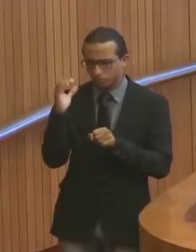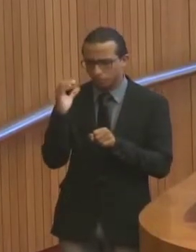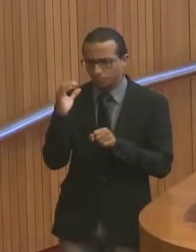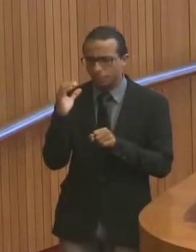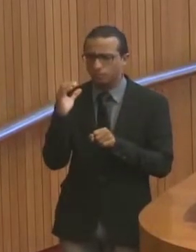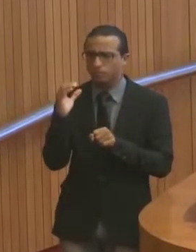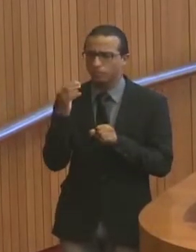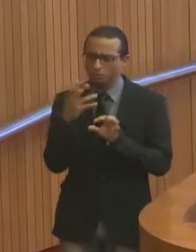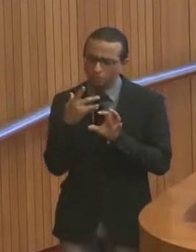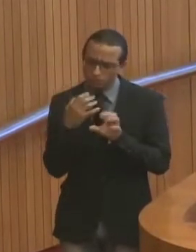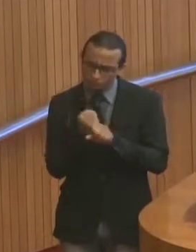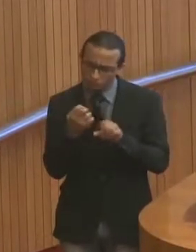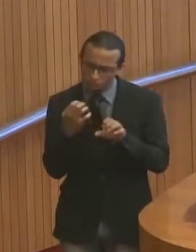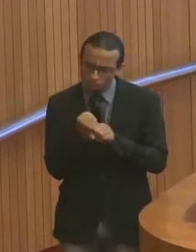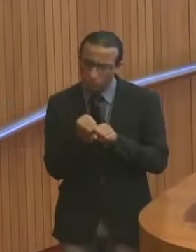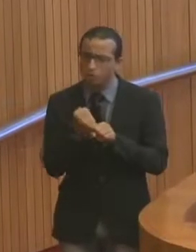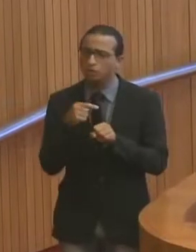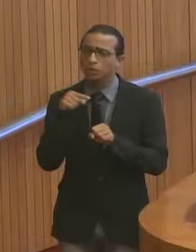para que o sindicato